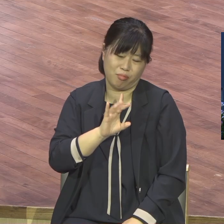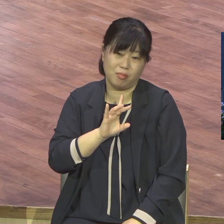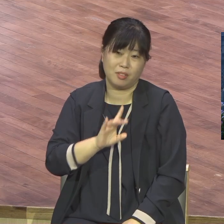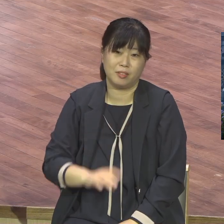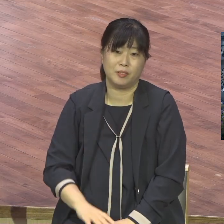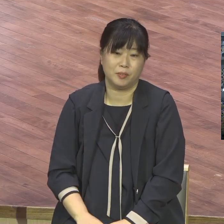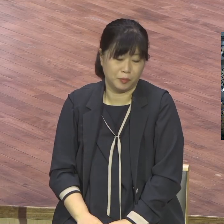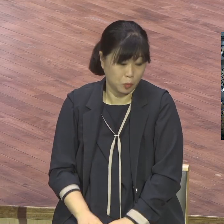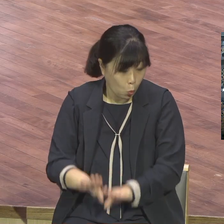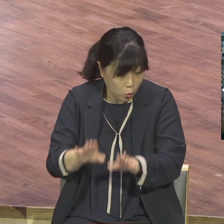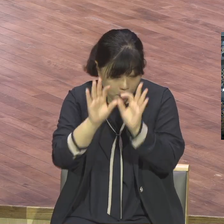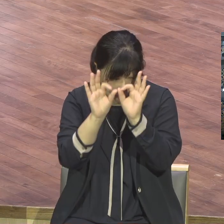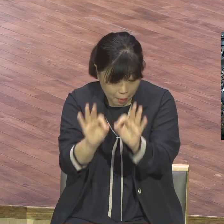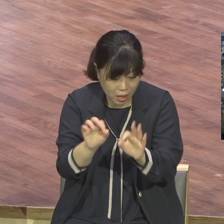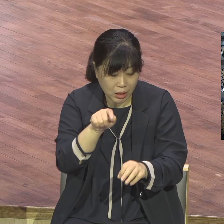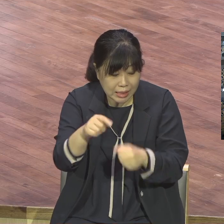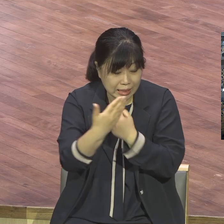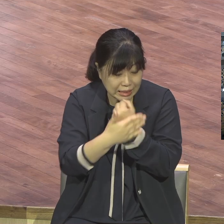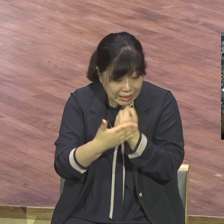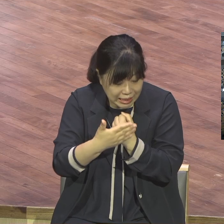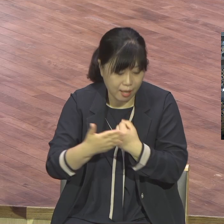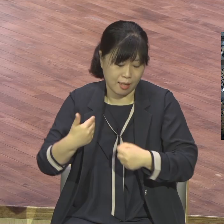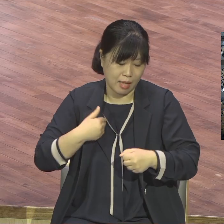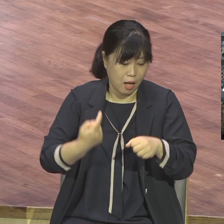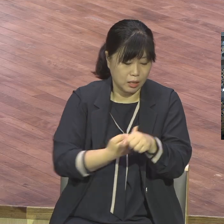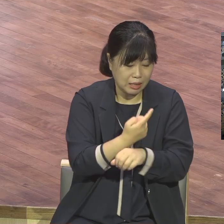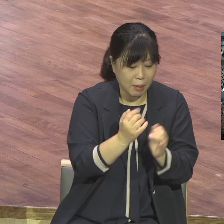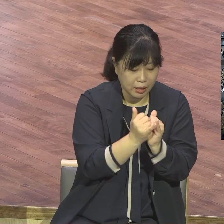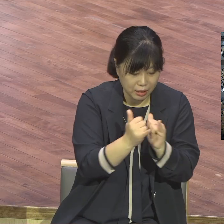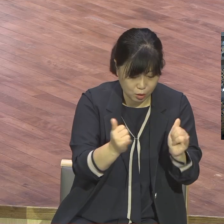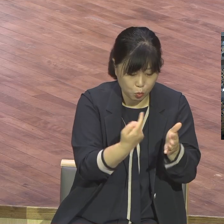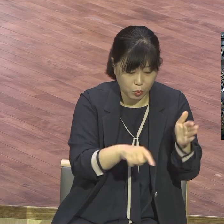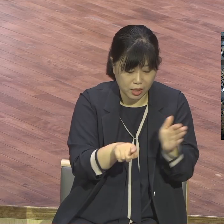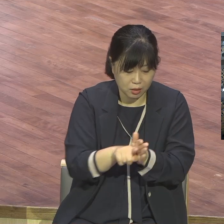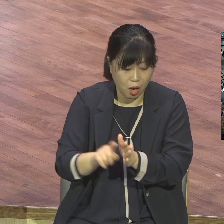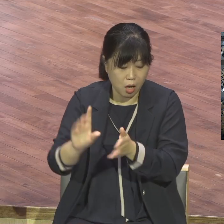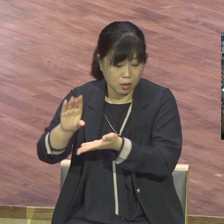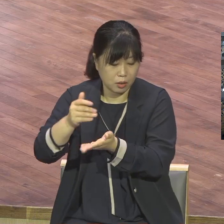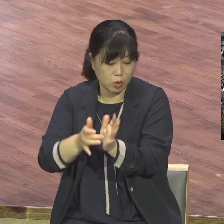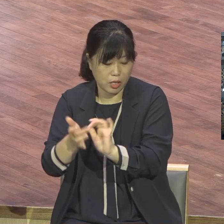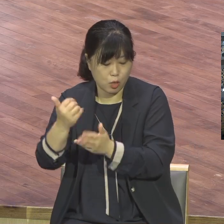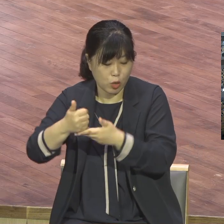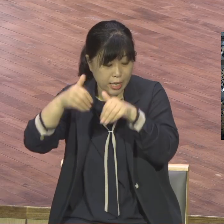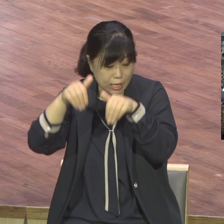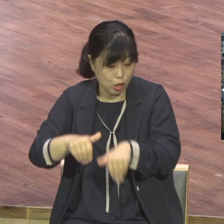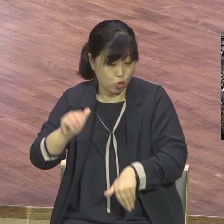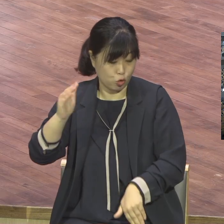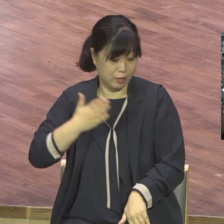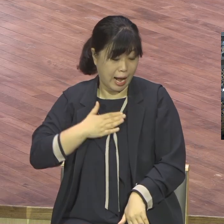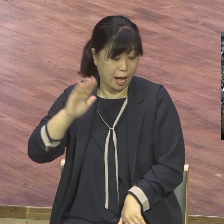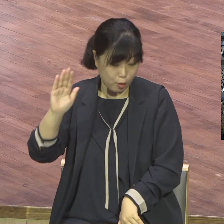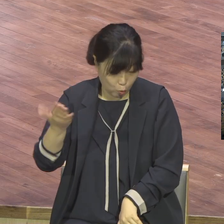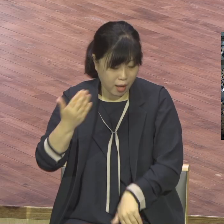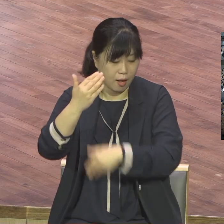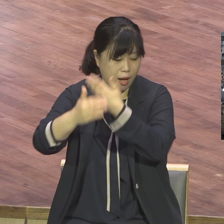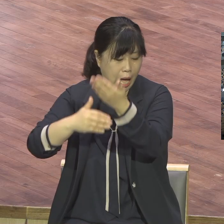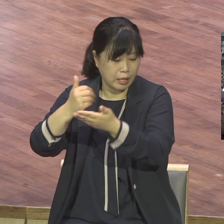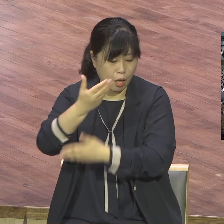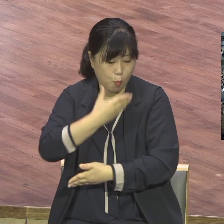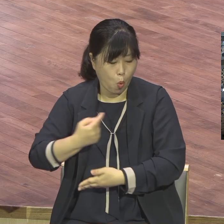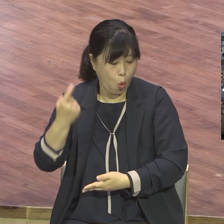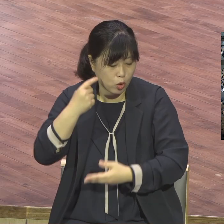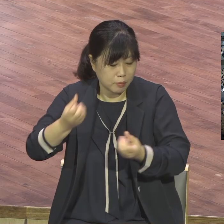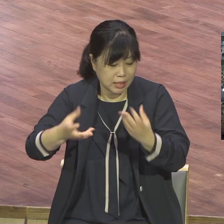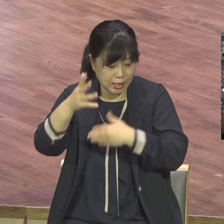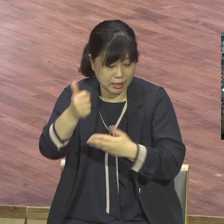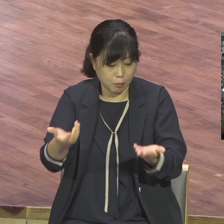16절입니다. 그 이 은혜는 곧 나로 이방인을 위하여 그리스도 예수의 일꾼이 되어 하나님의 복음의 제사장